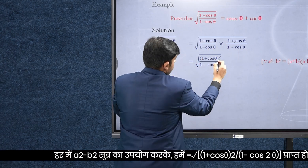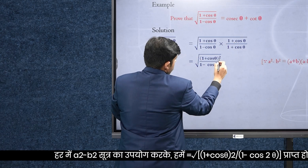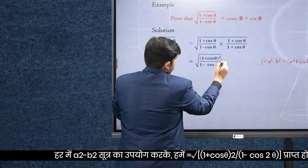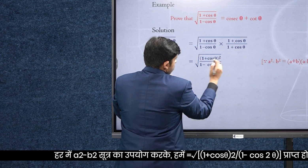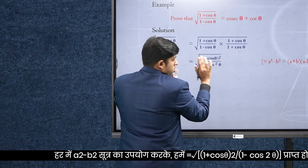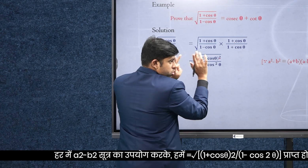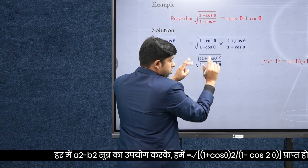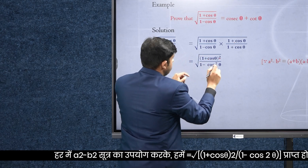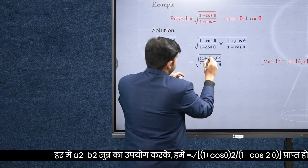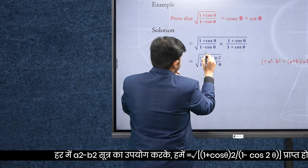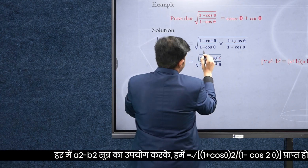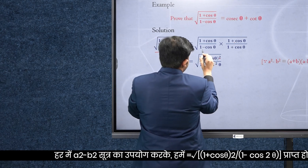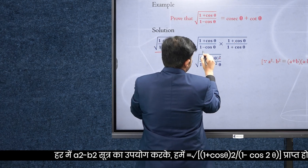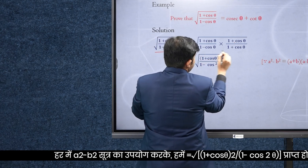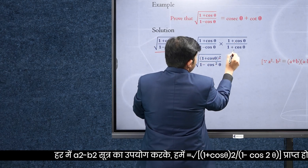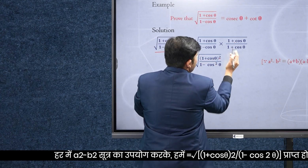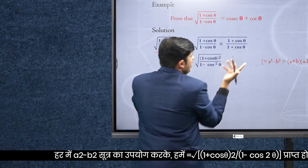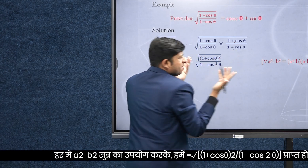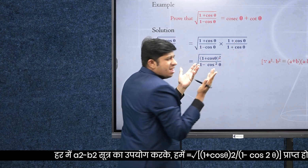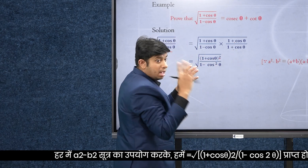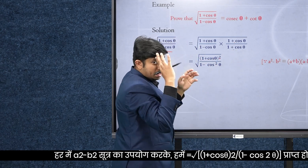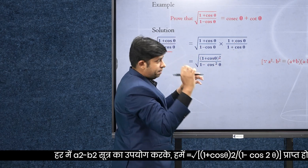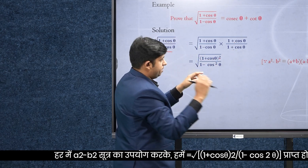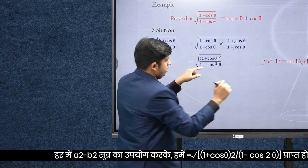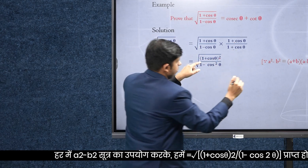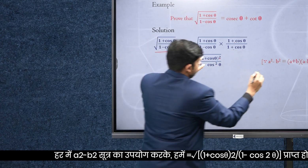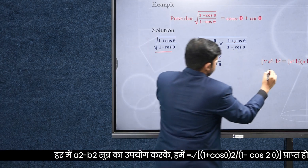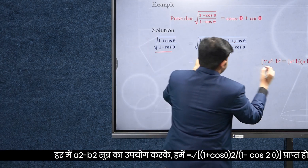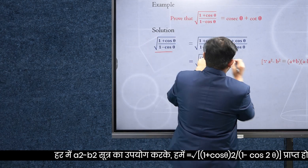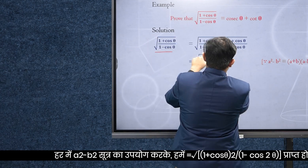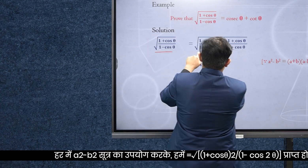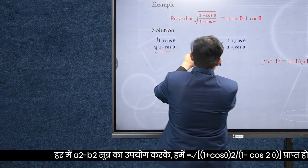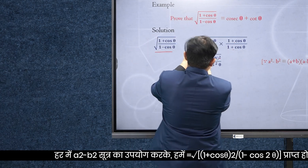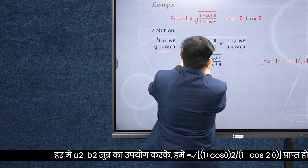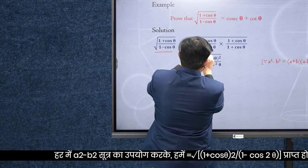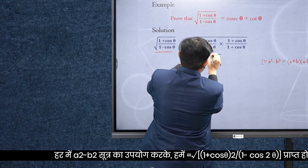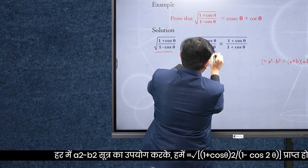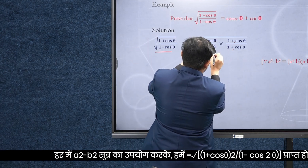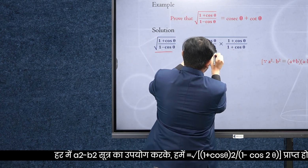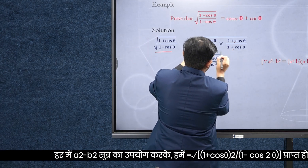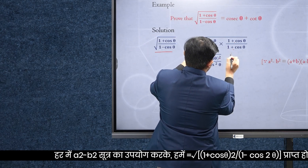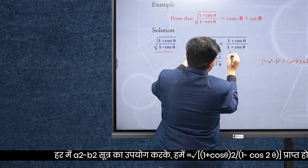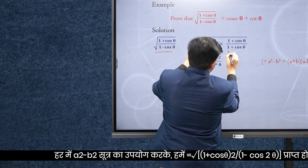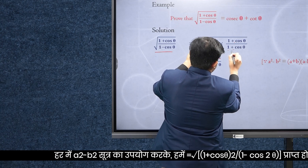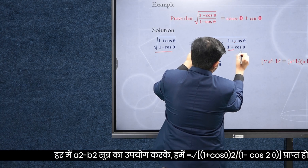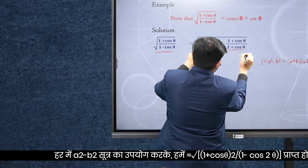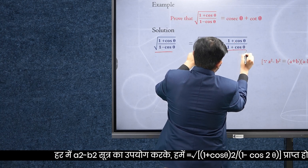हर में A2B2 सूत्र का उपयोग करके हमें कोस 2 स्लैश एक कस 2 प्राप्त होता है। कोस